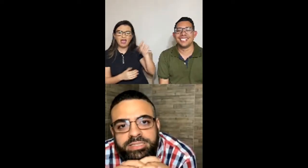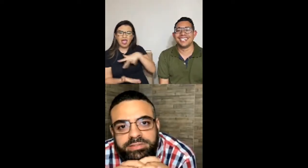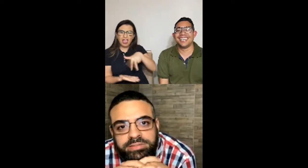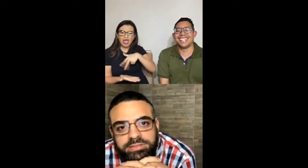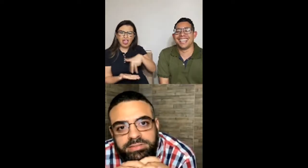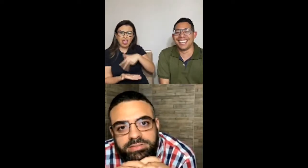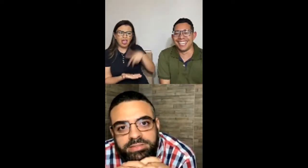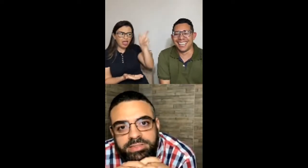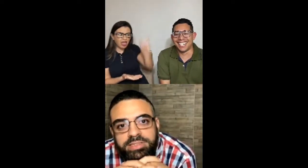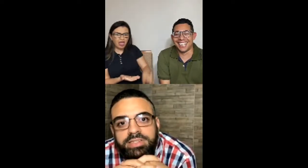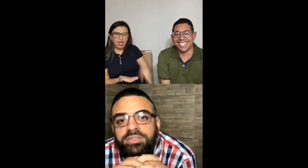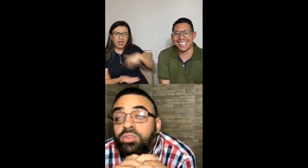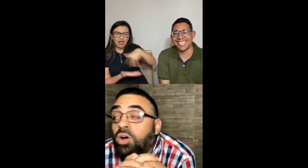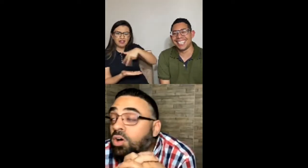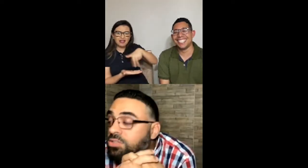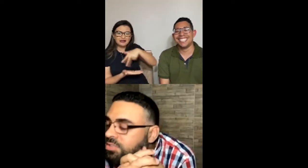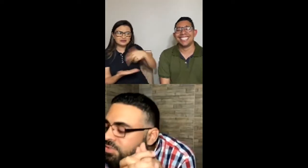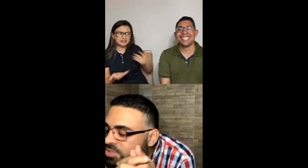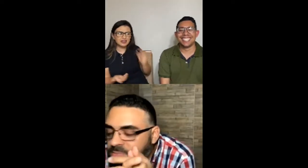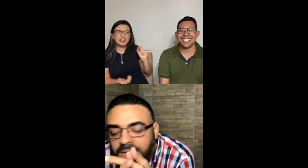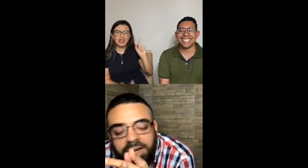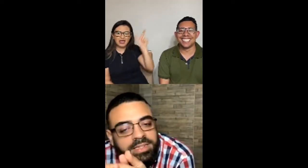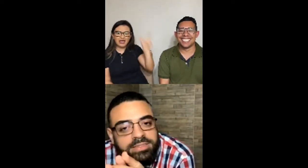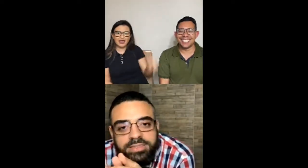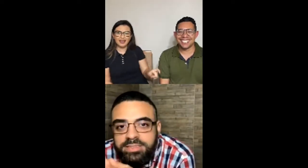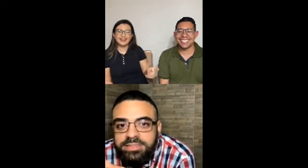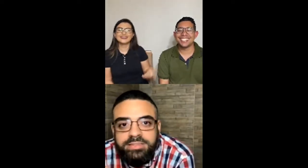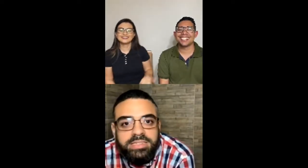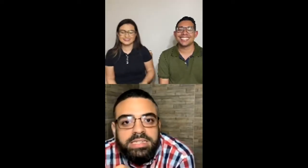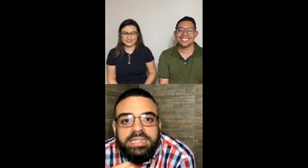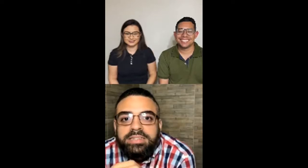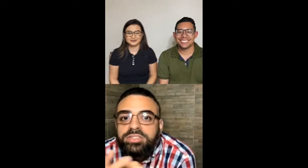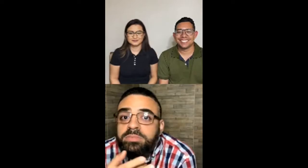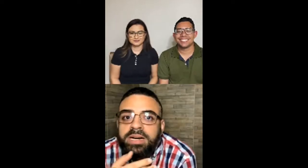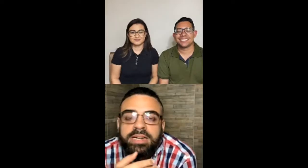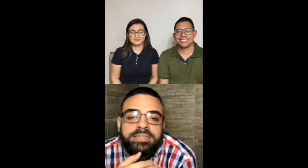Nossa, já perguntaram para mim, que é aquele ali que está se requebrando na frente da igreja?